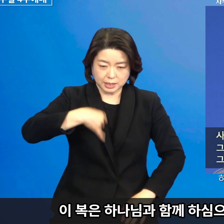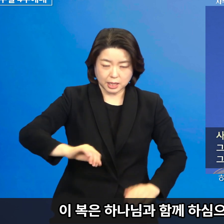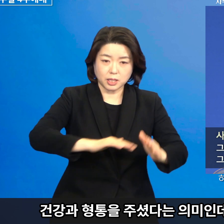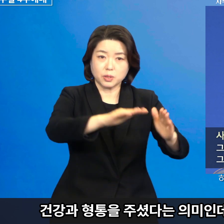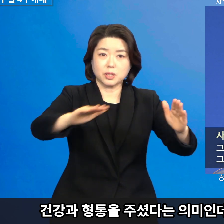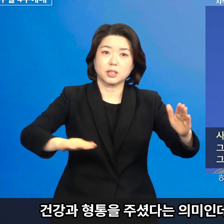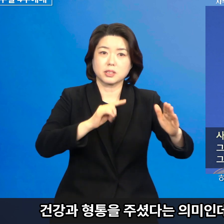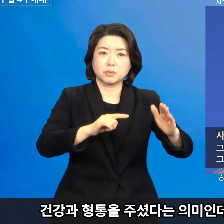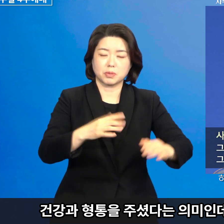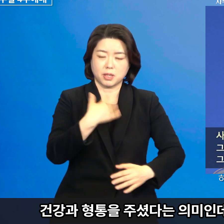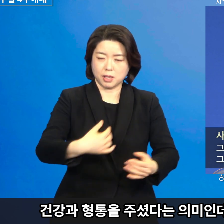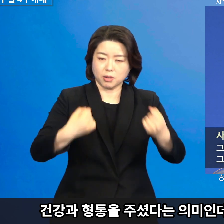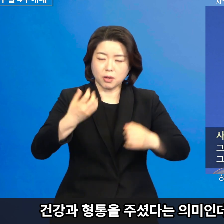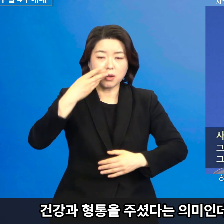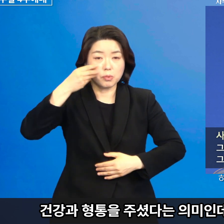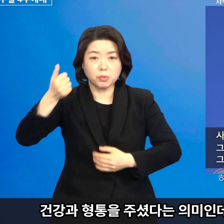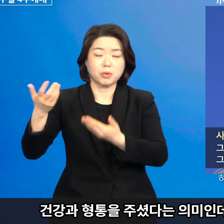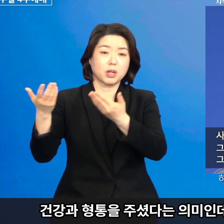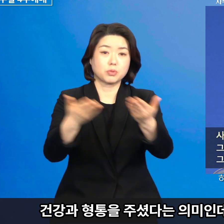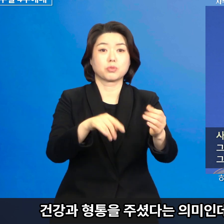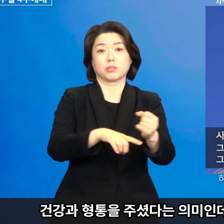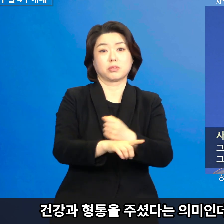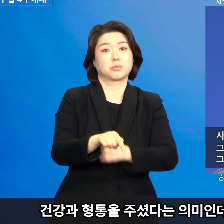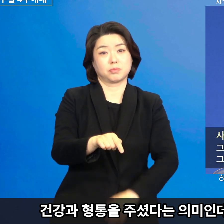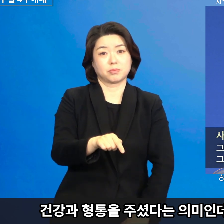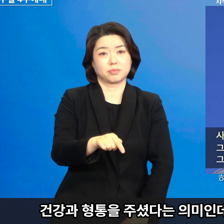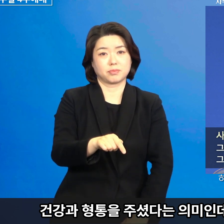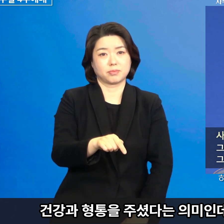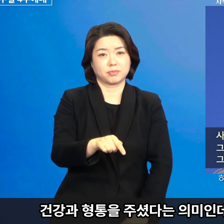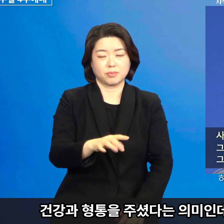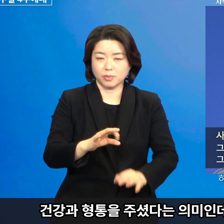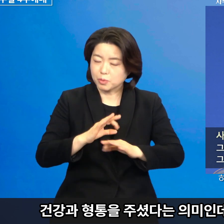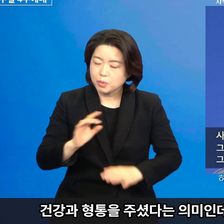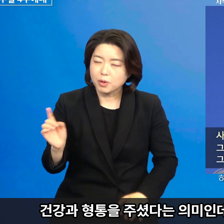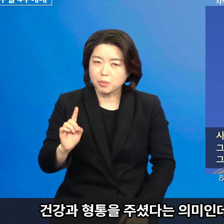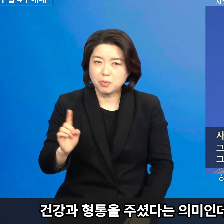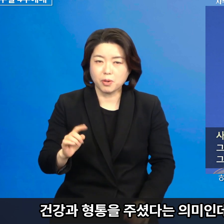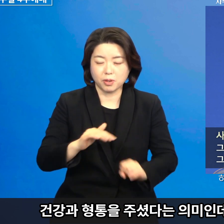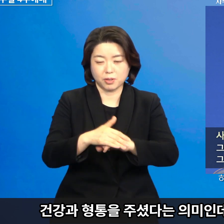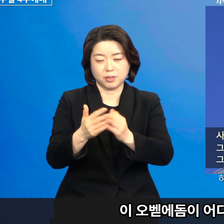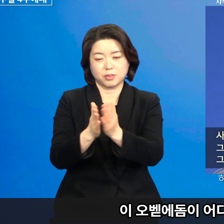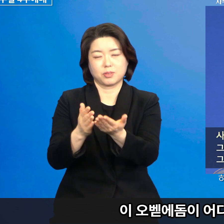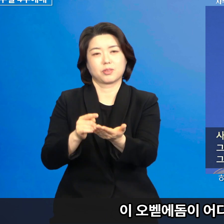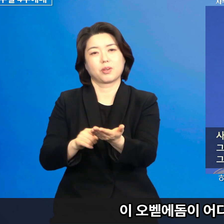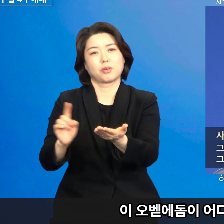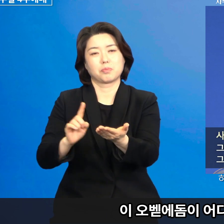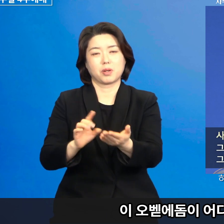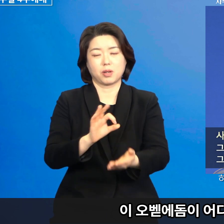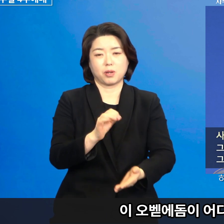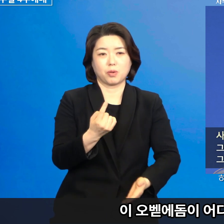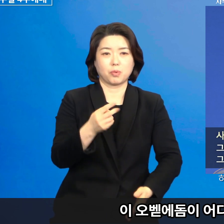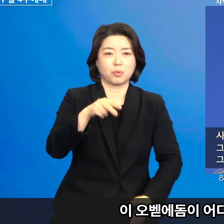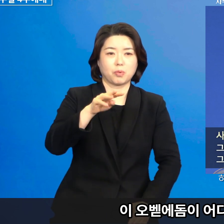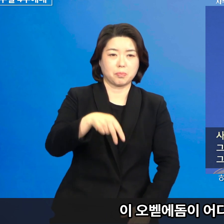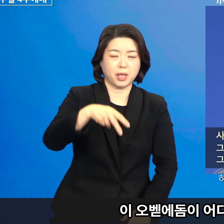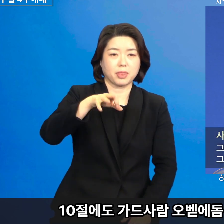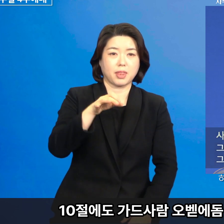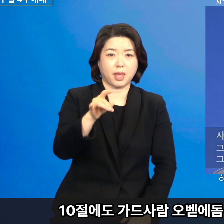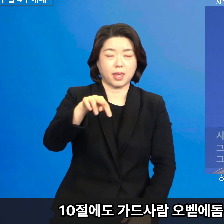집안에 건강과 형통을 주셨다는 의미인데, 놀라운 것은 성경은 계속해서 이 오벳 에돔이 어디